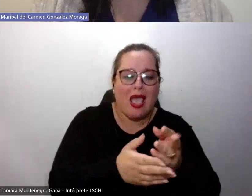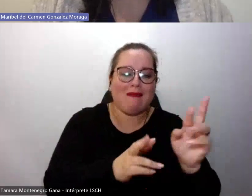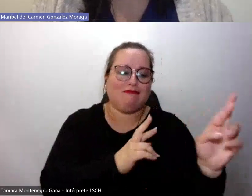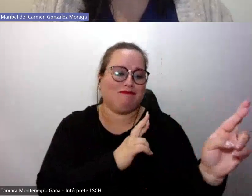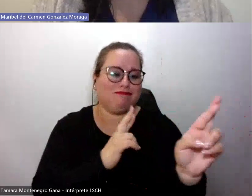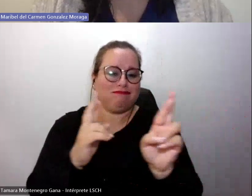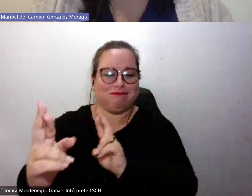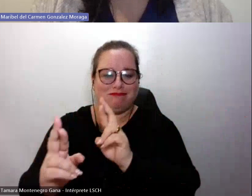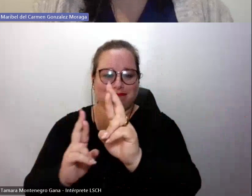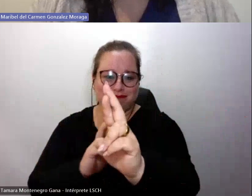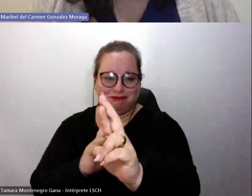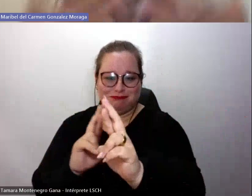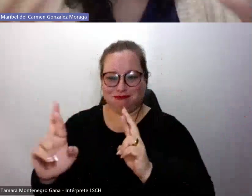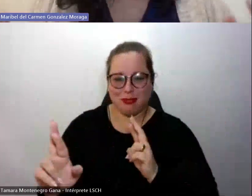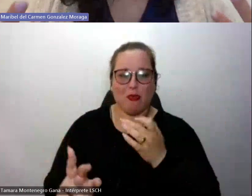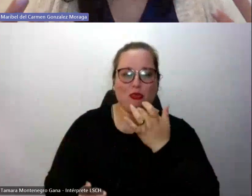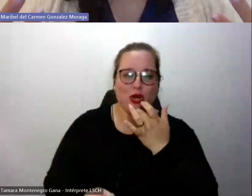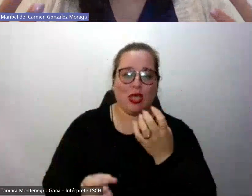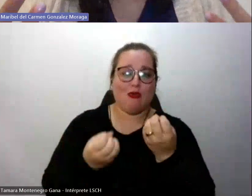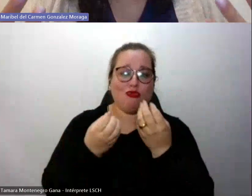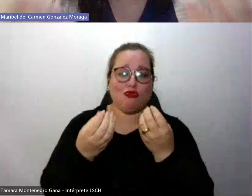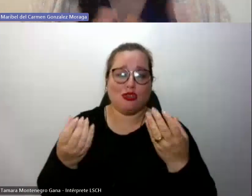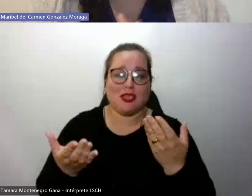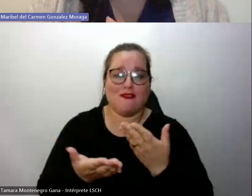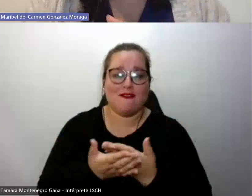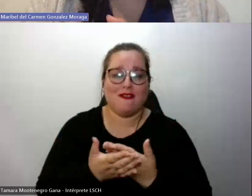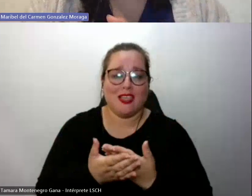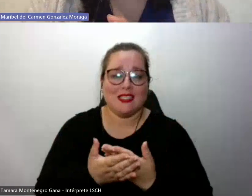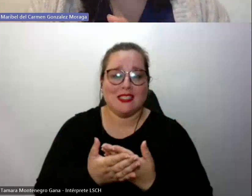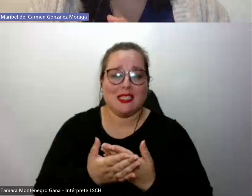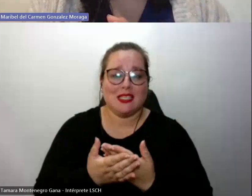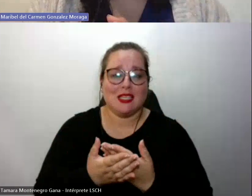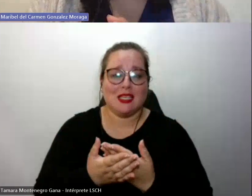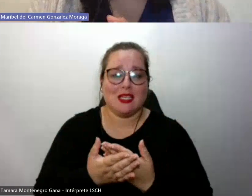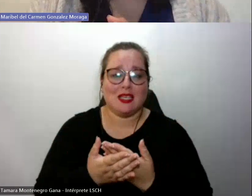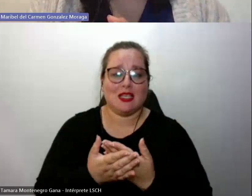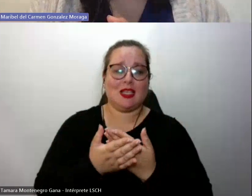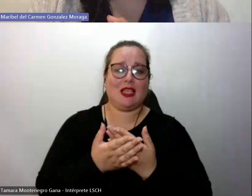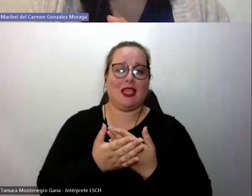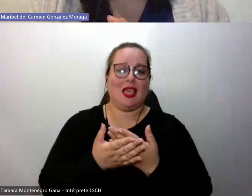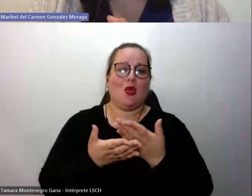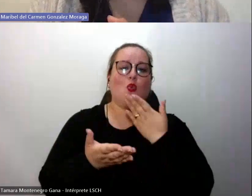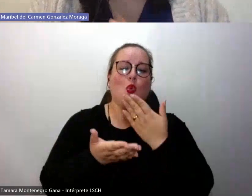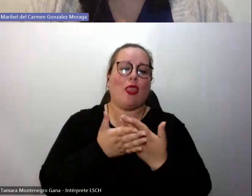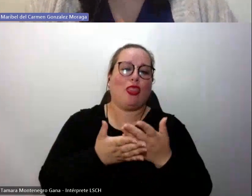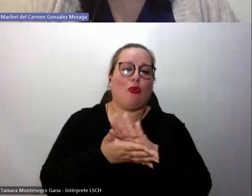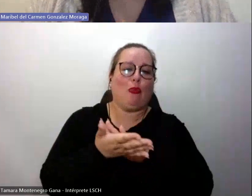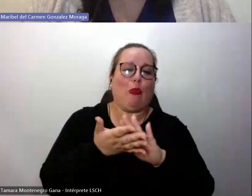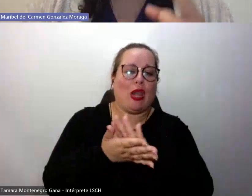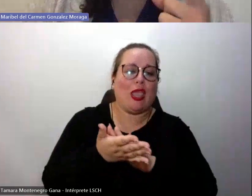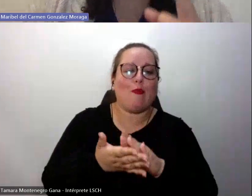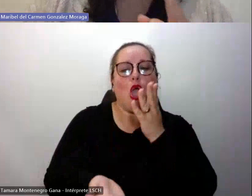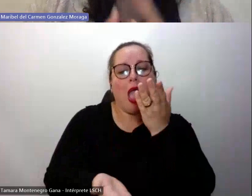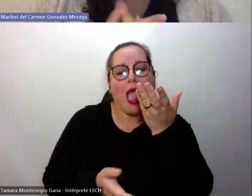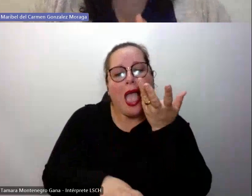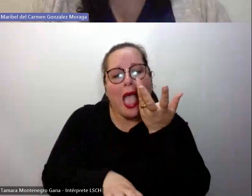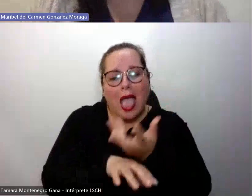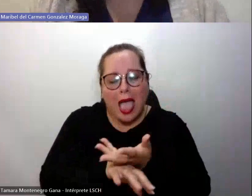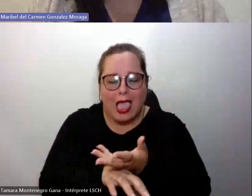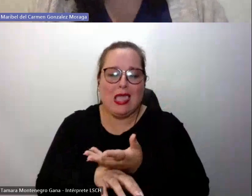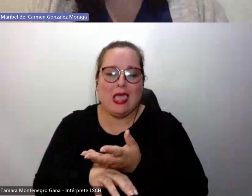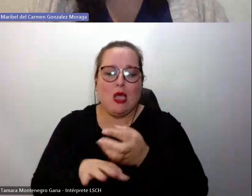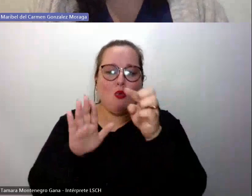Muchas veces, bueno, sobre todo pensando en aquellas instancias donde hay programas de integración, donde hay